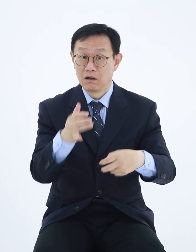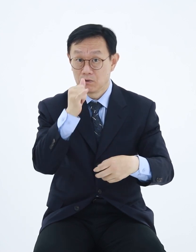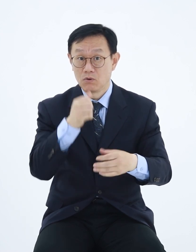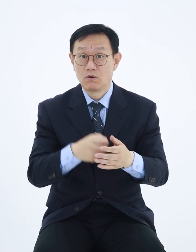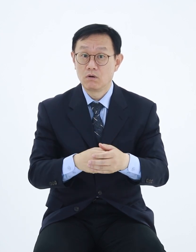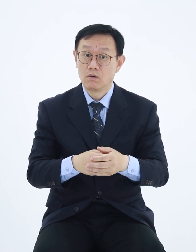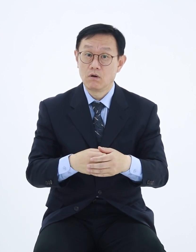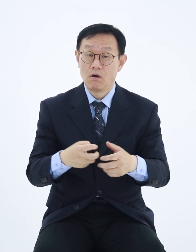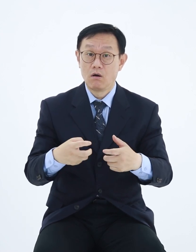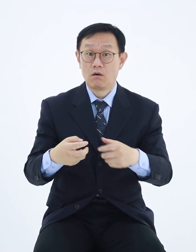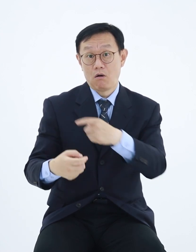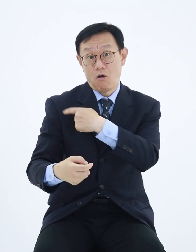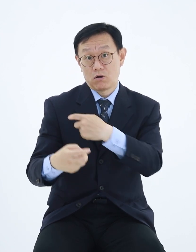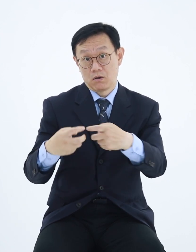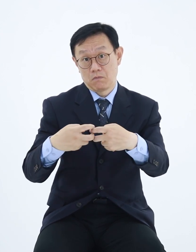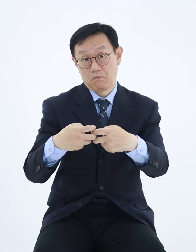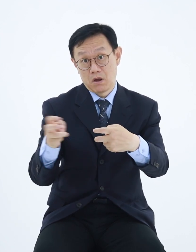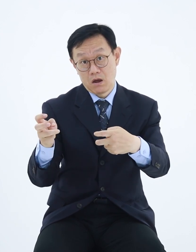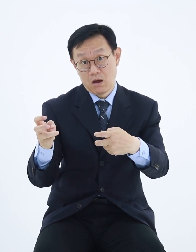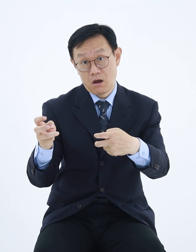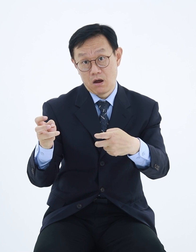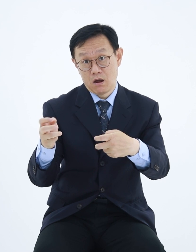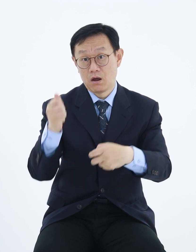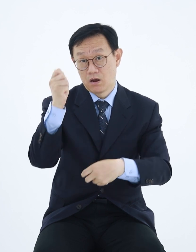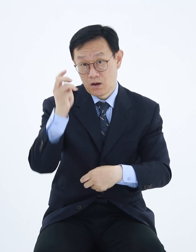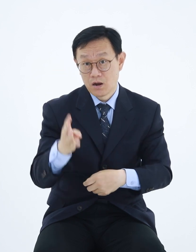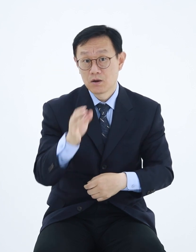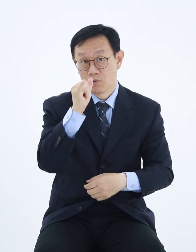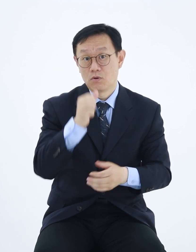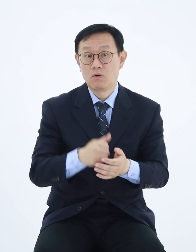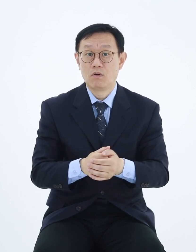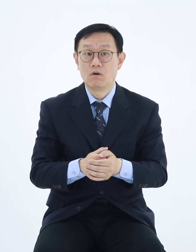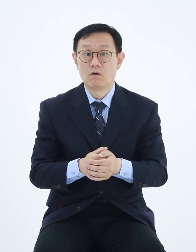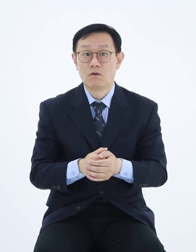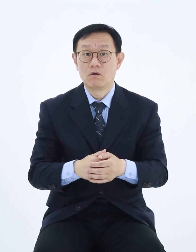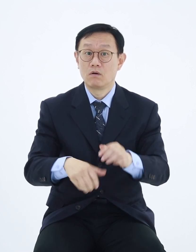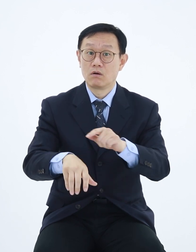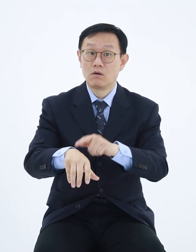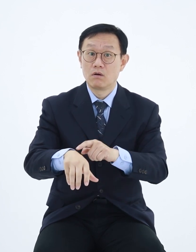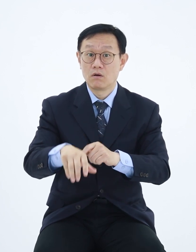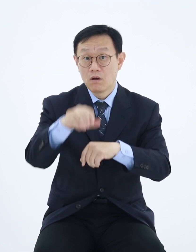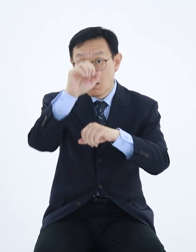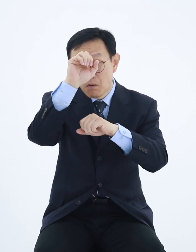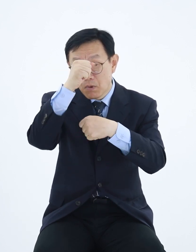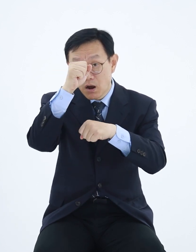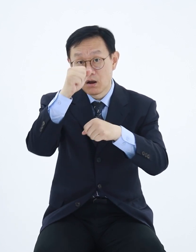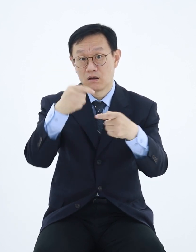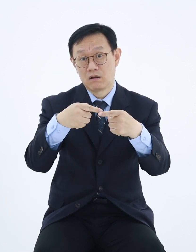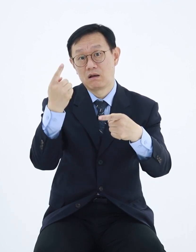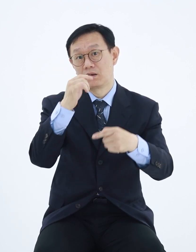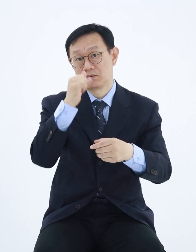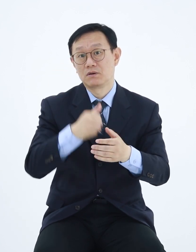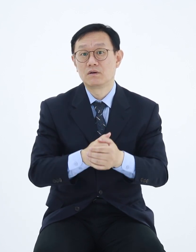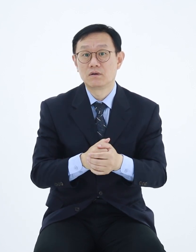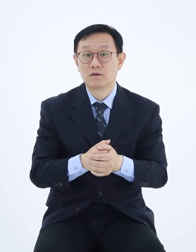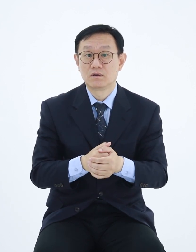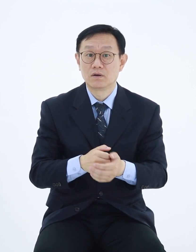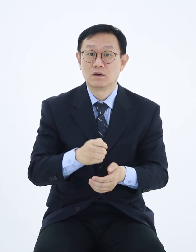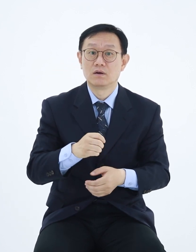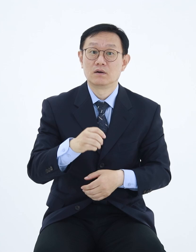툭하면 어깨가 빠지는 등 탈골이 자주 일어나며 팔목이나 다리를 삐기 쉽습니다. EDS 환자들은 조금만